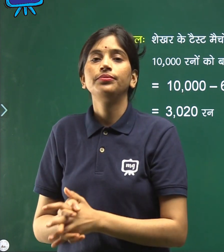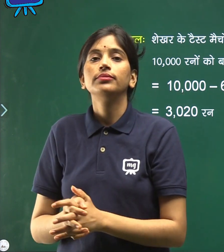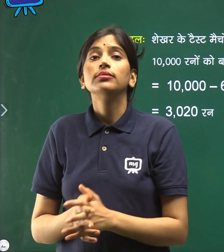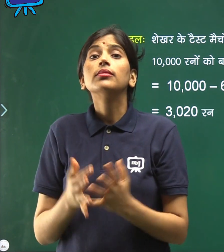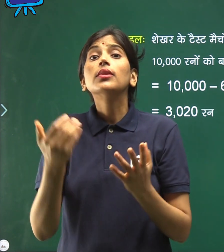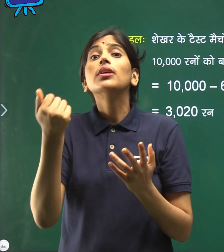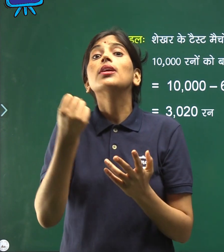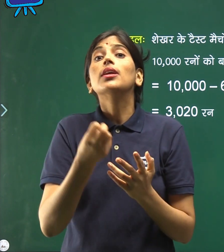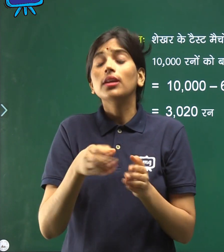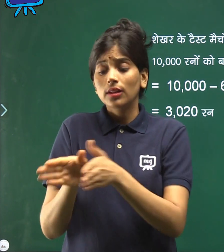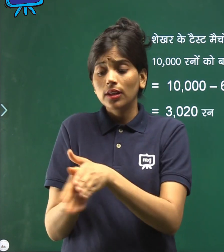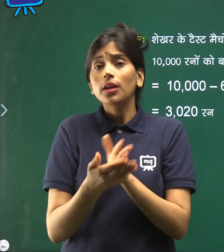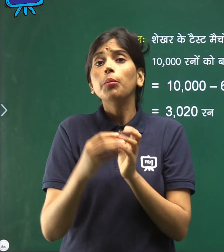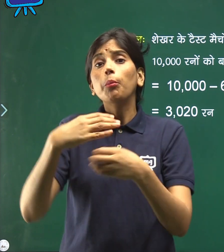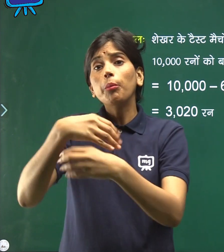कितने रन बनाए?